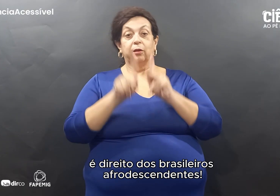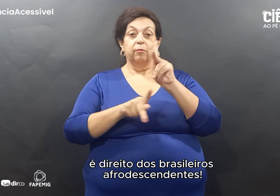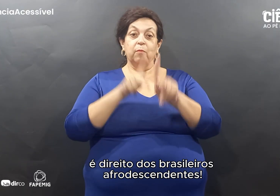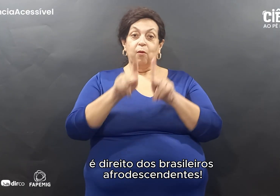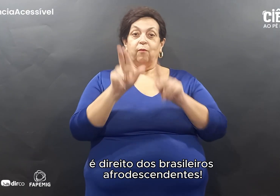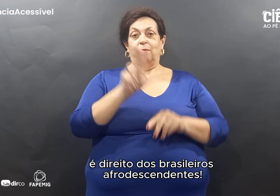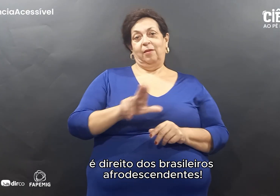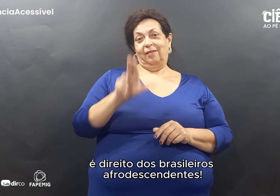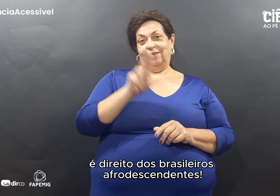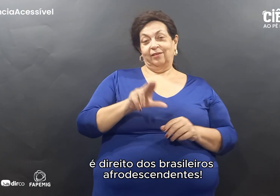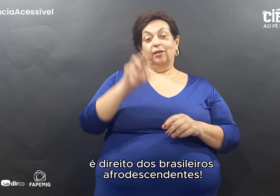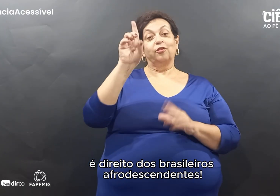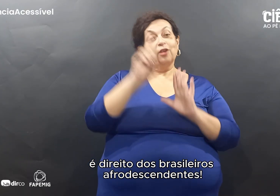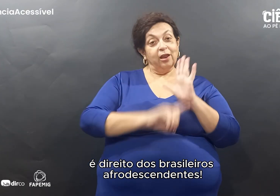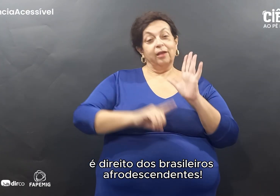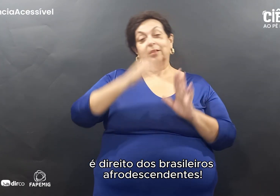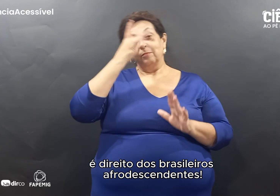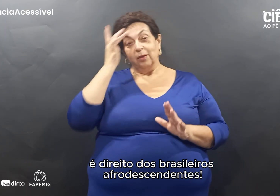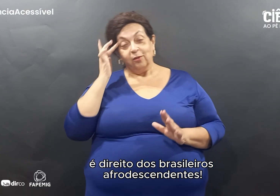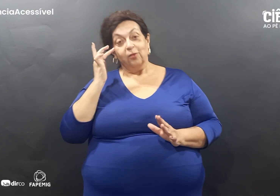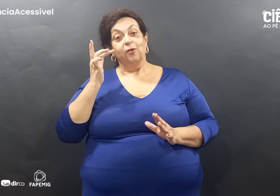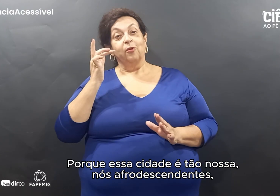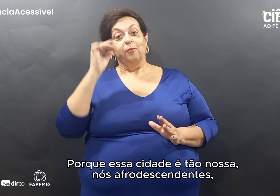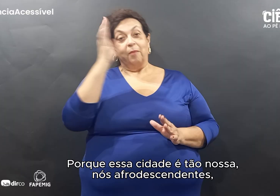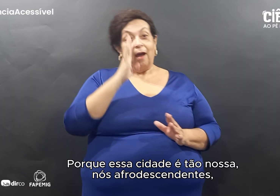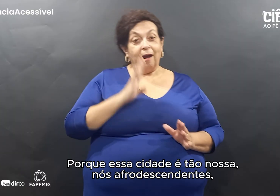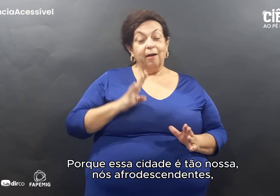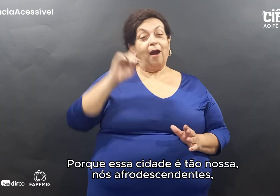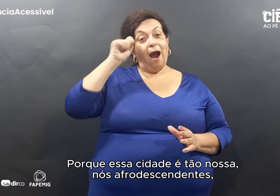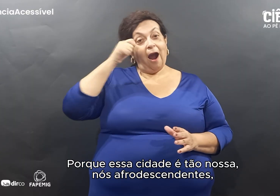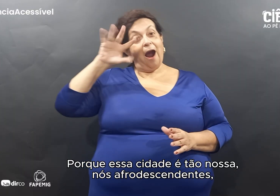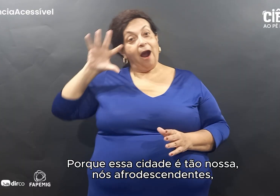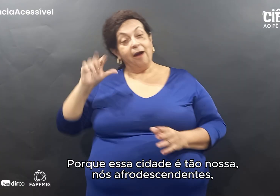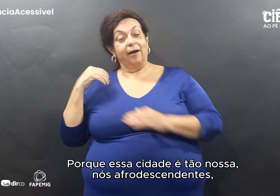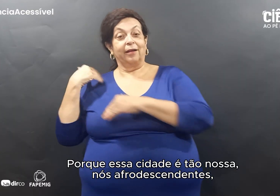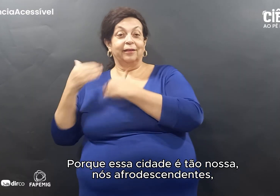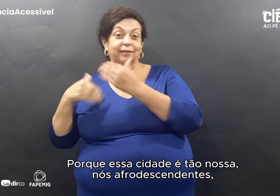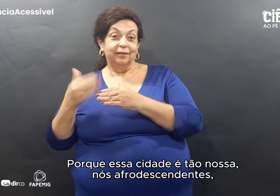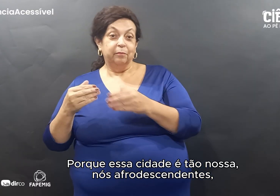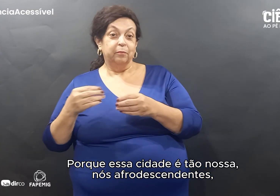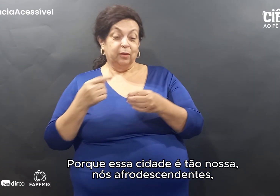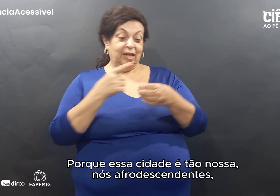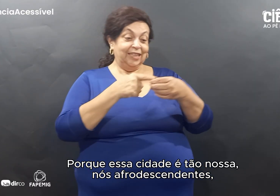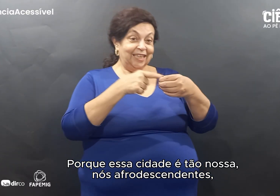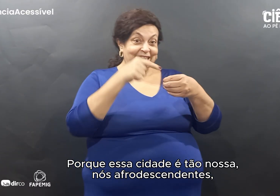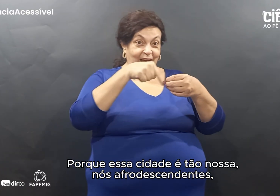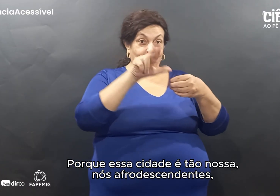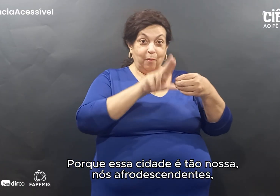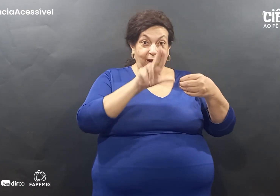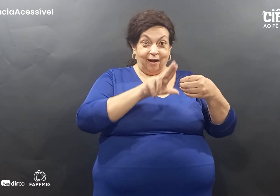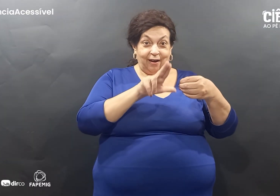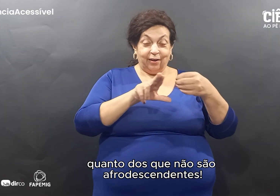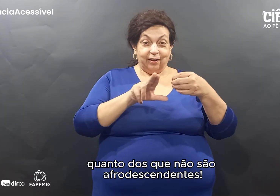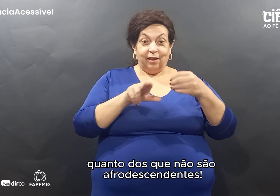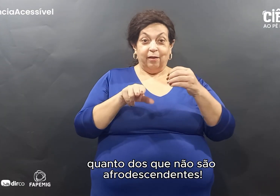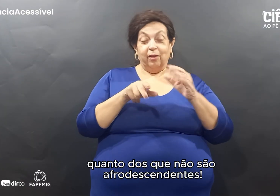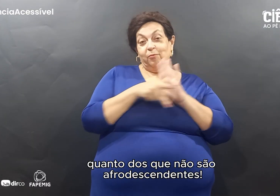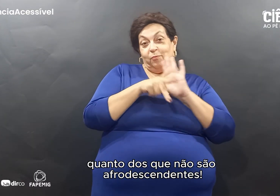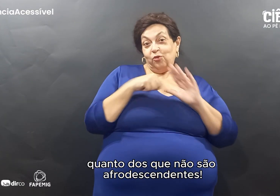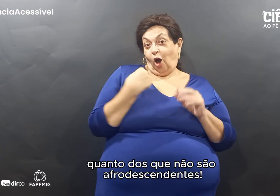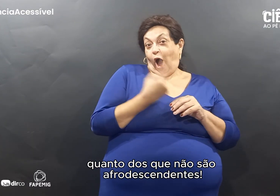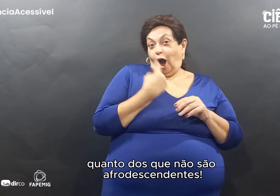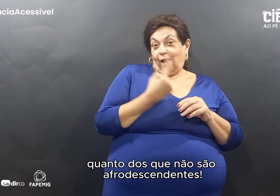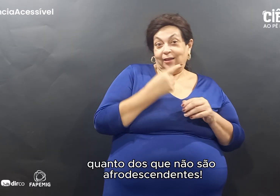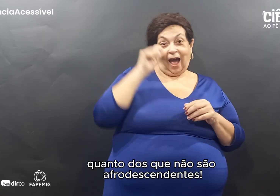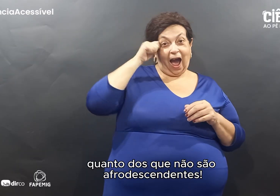é direito dos brasileiros afrodescendentes, porque essa cidade é tão nossa, nós afrodescendentes, quanto dos que